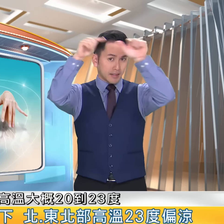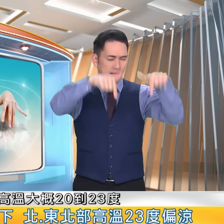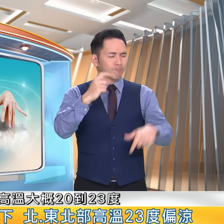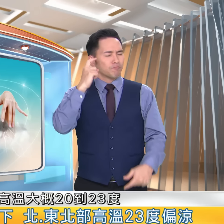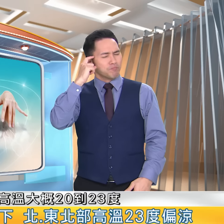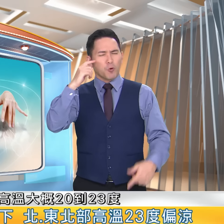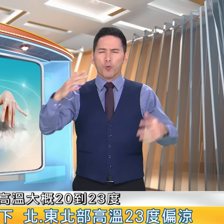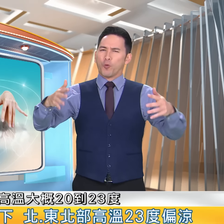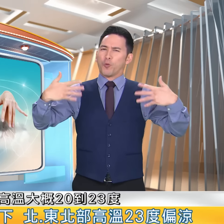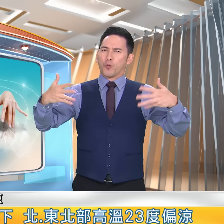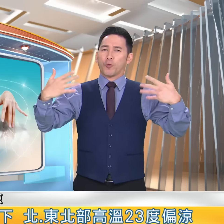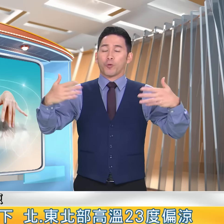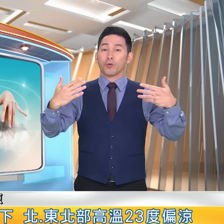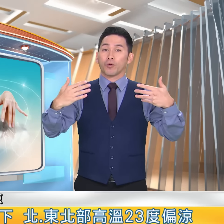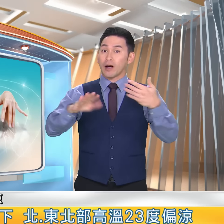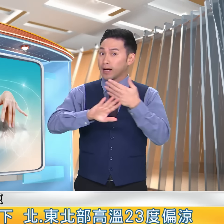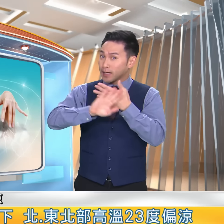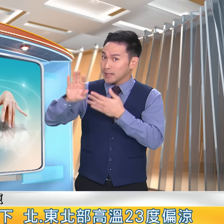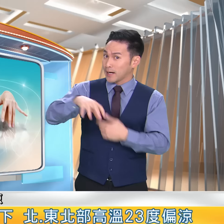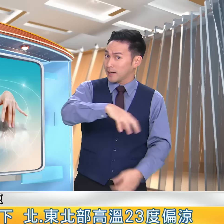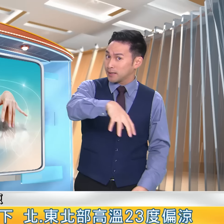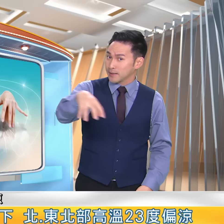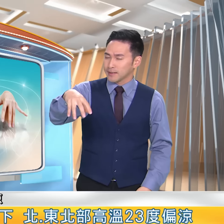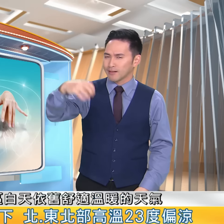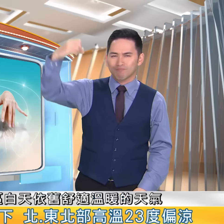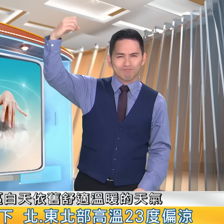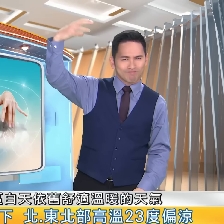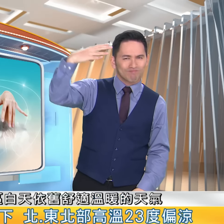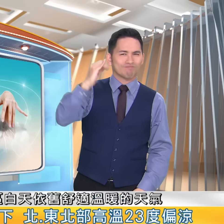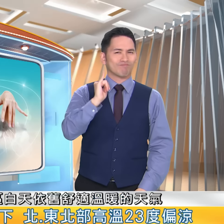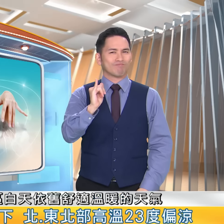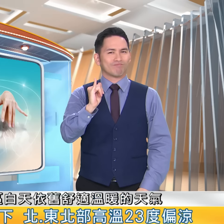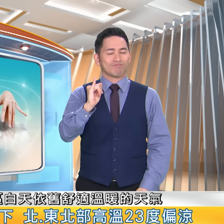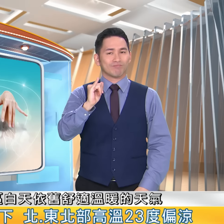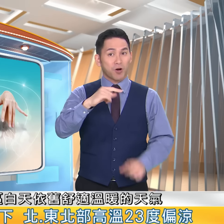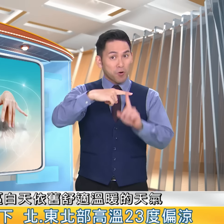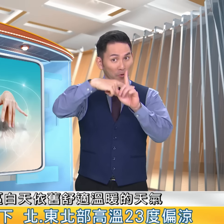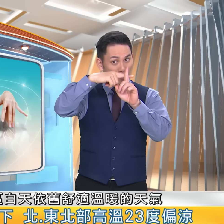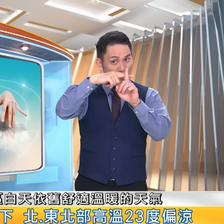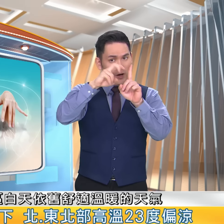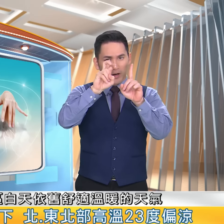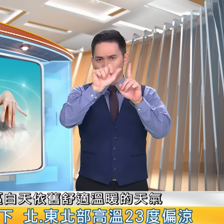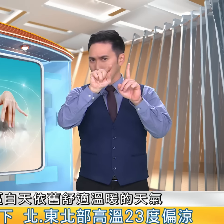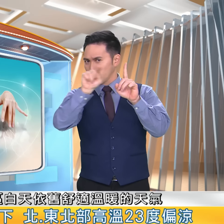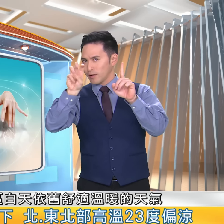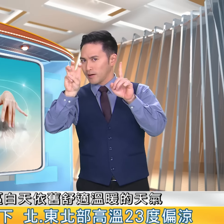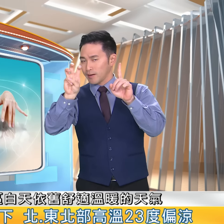20到23度，整天感受偏凉。至于其他地区，白天依旧舒适温暖的天气，高